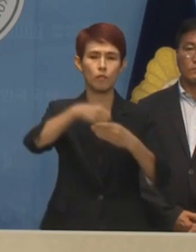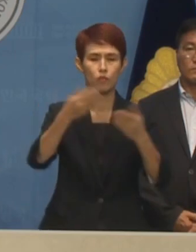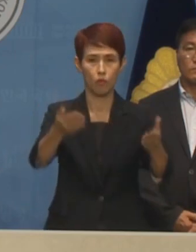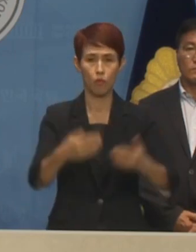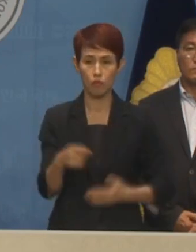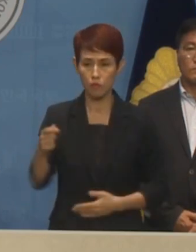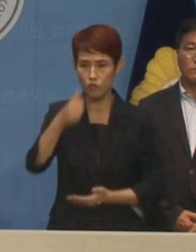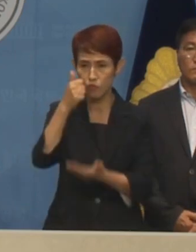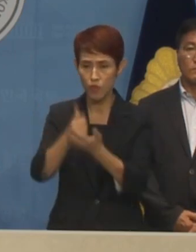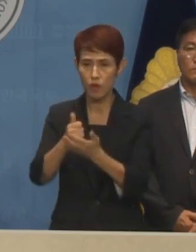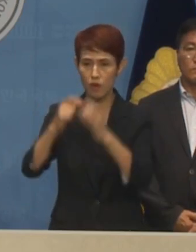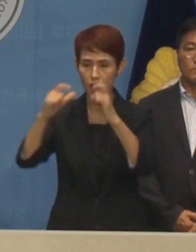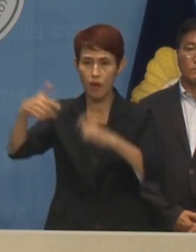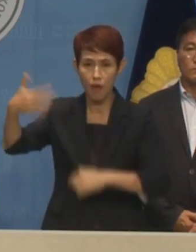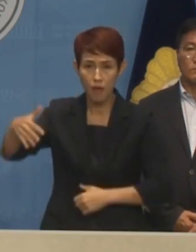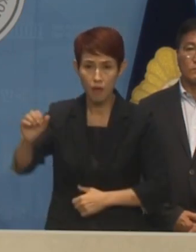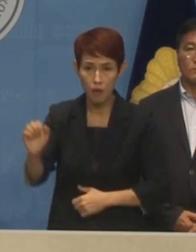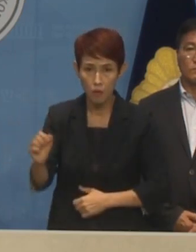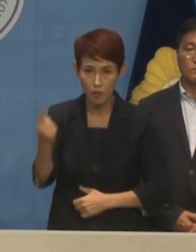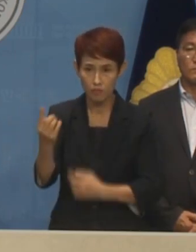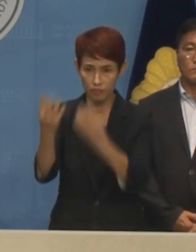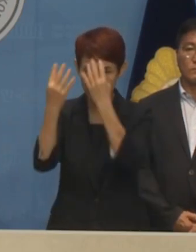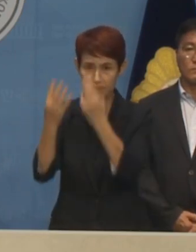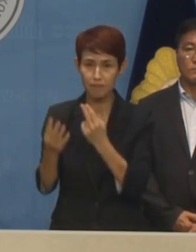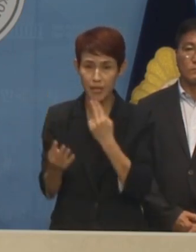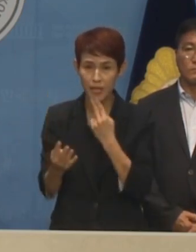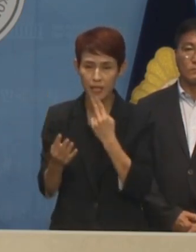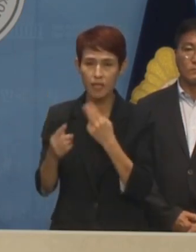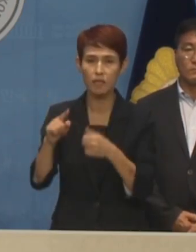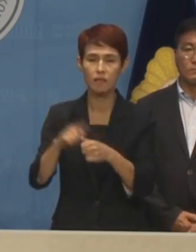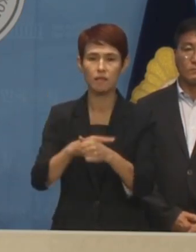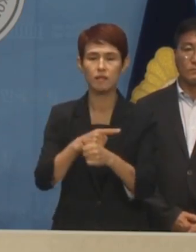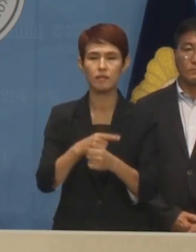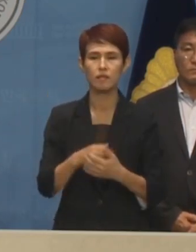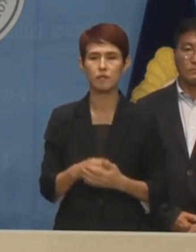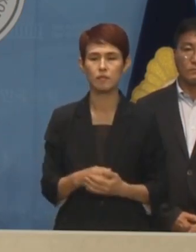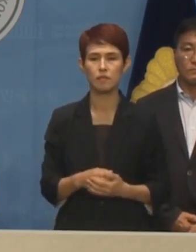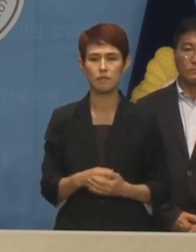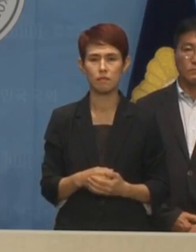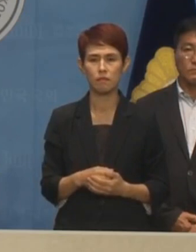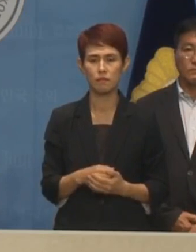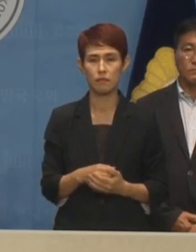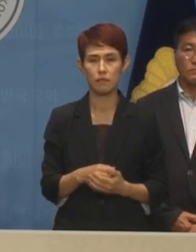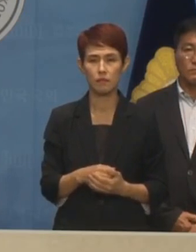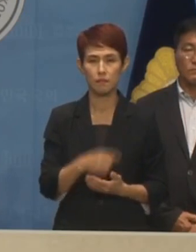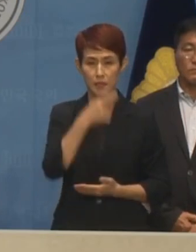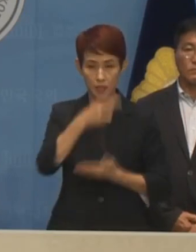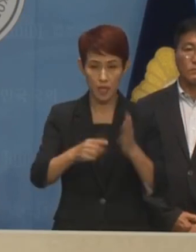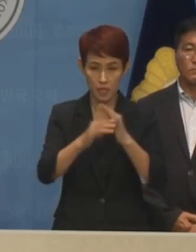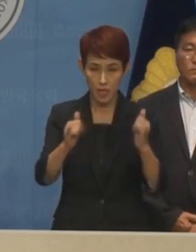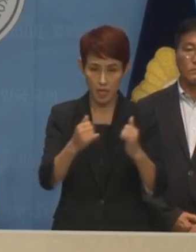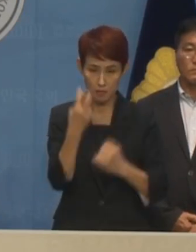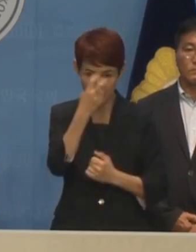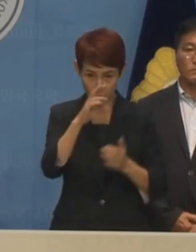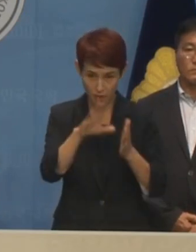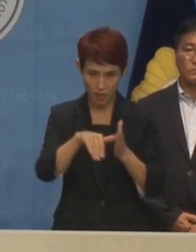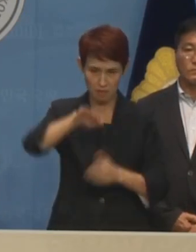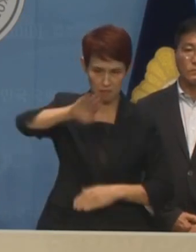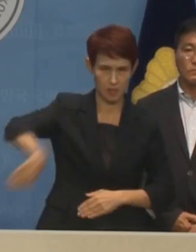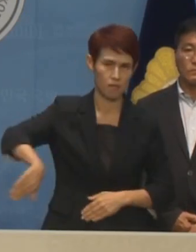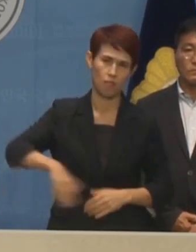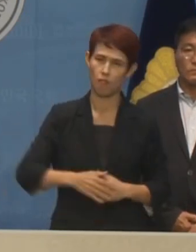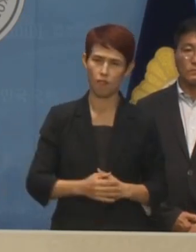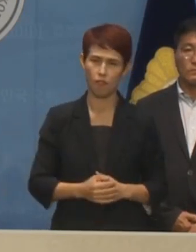유죄가 아니어서 형을 살지 않았다는 이유로 희생자 심사 과정에서 제외됐습니다. 형을